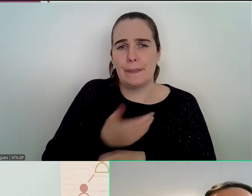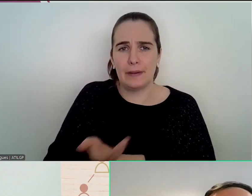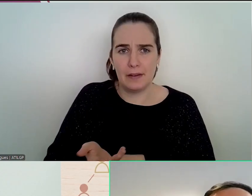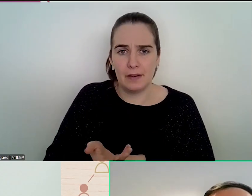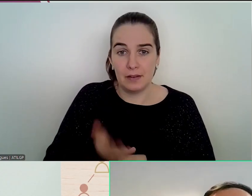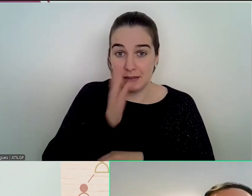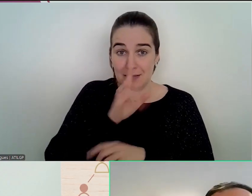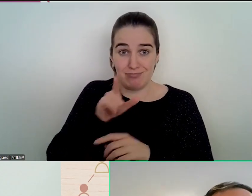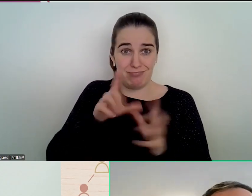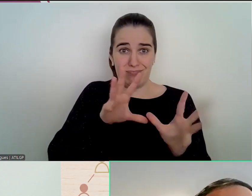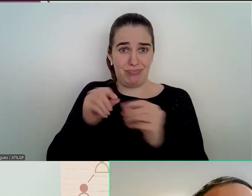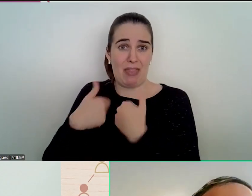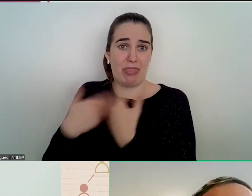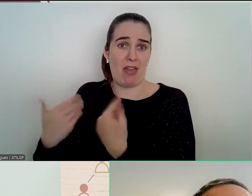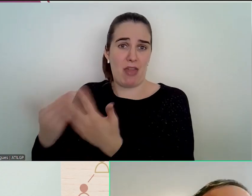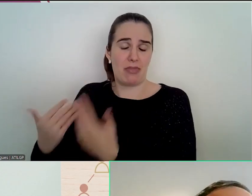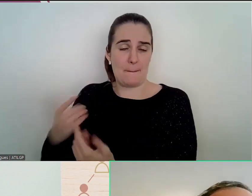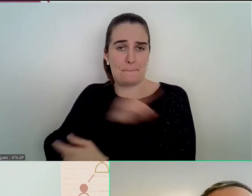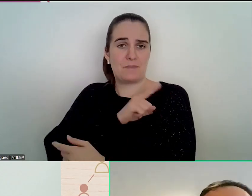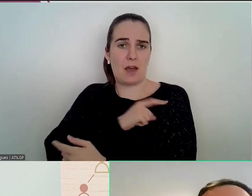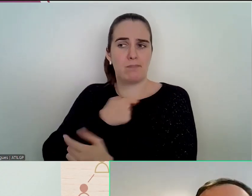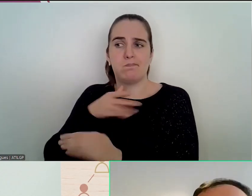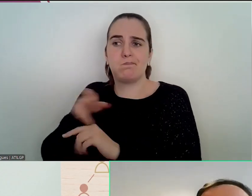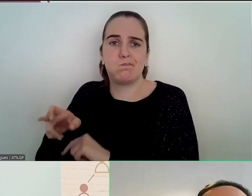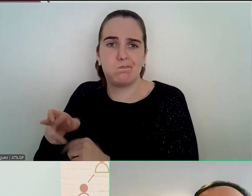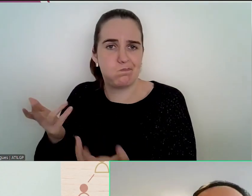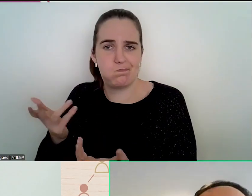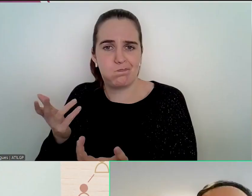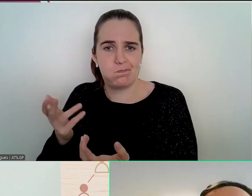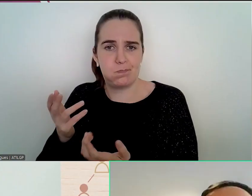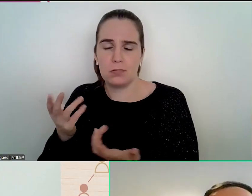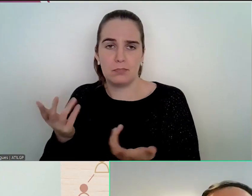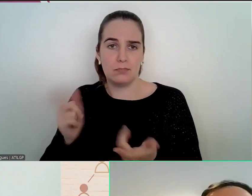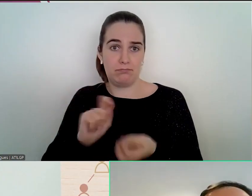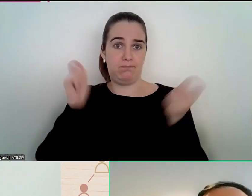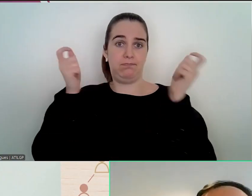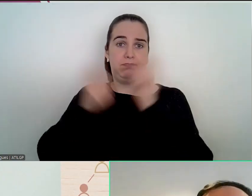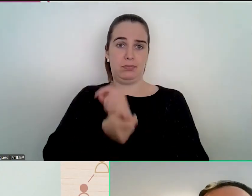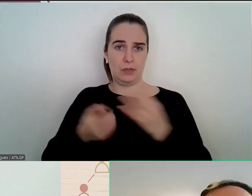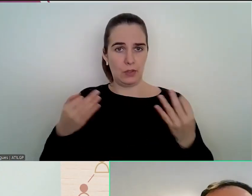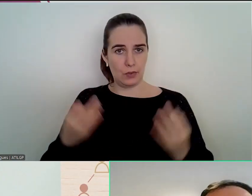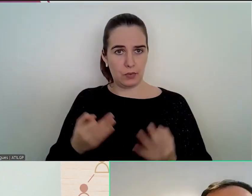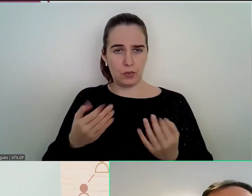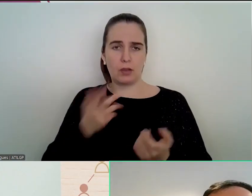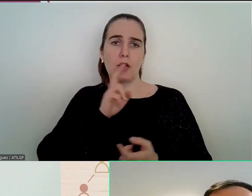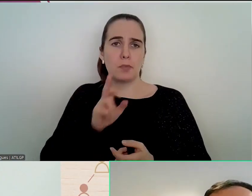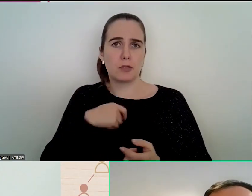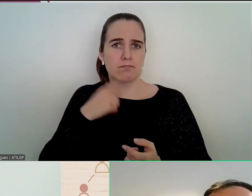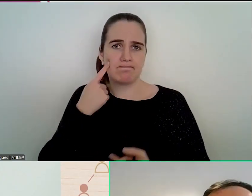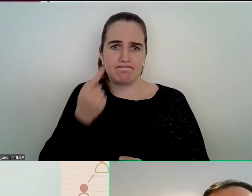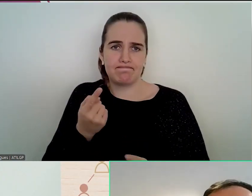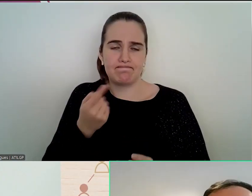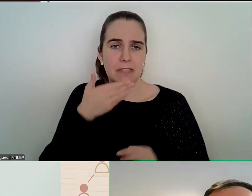efetivamente estamos perante um cenário de uma grande transformação do ponto de vista organizativo e das respostas às